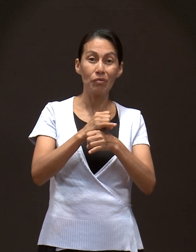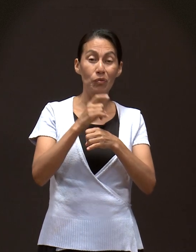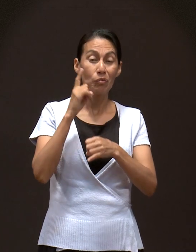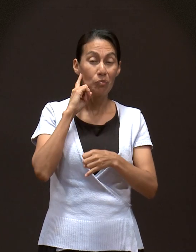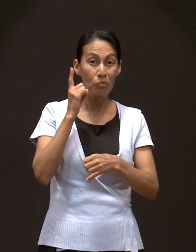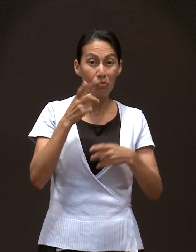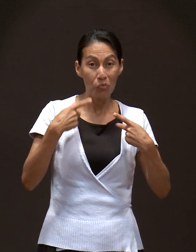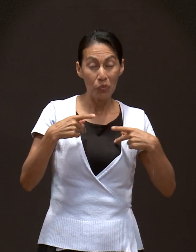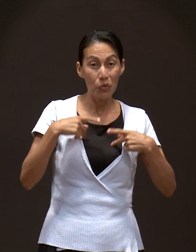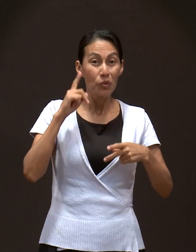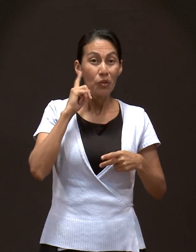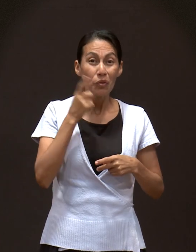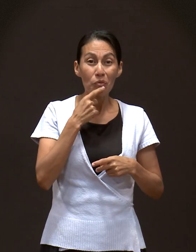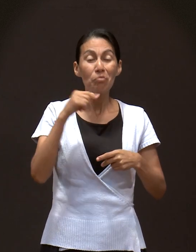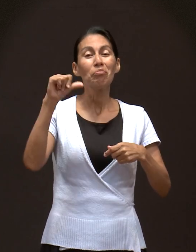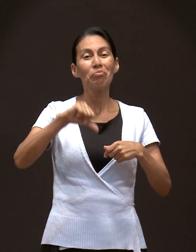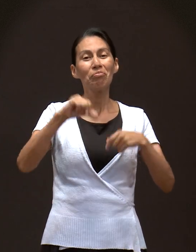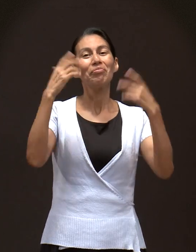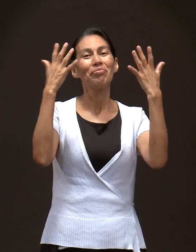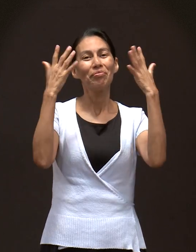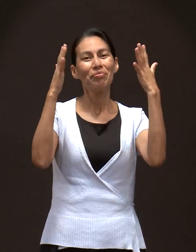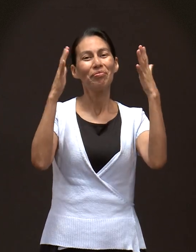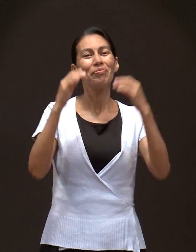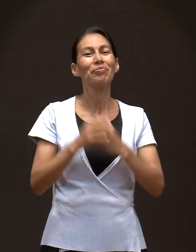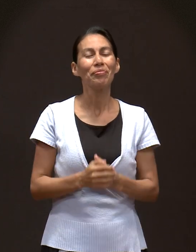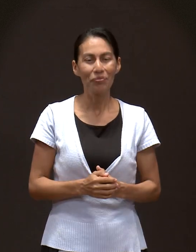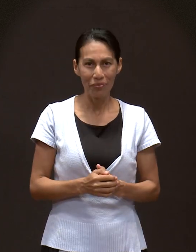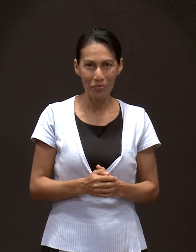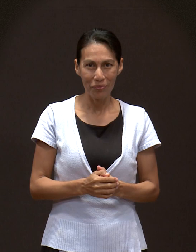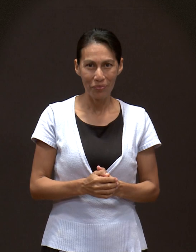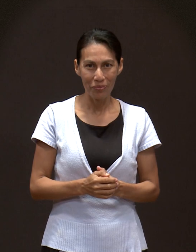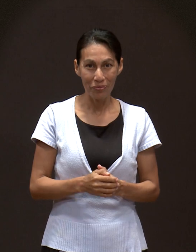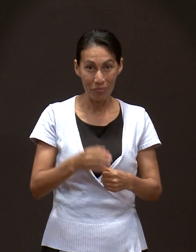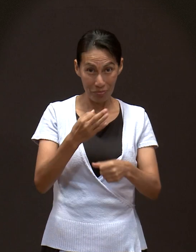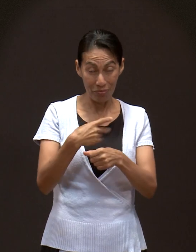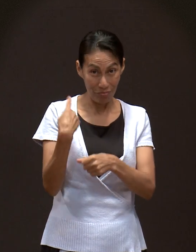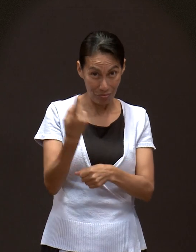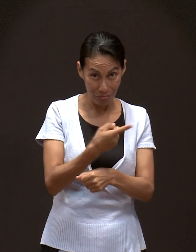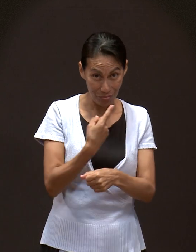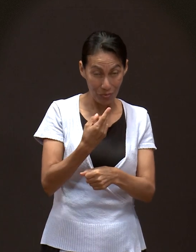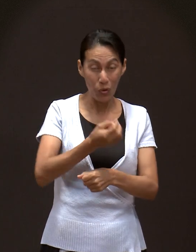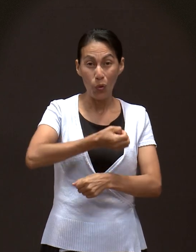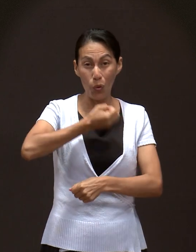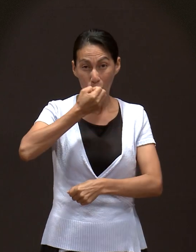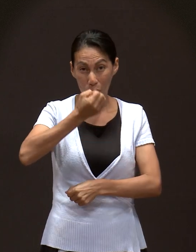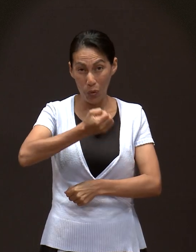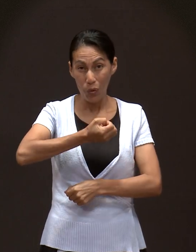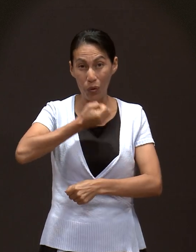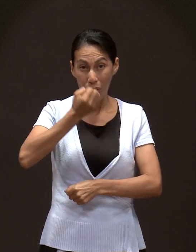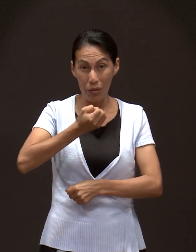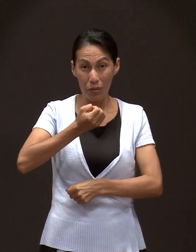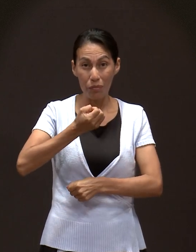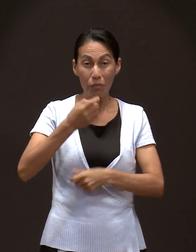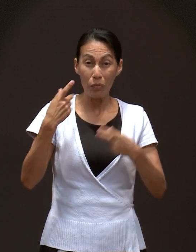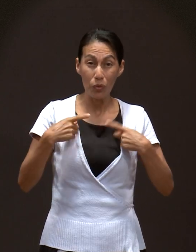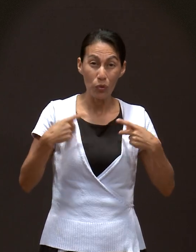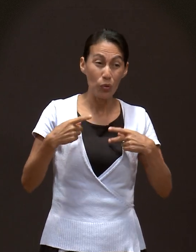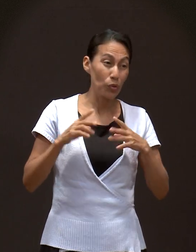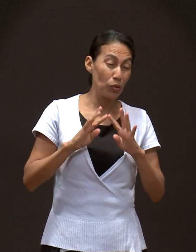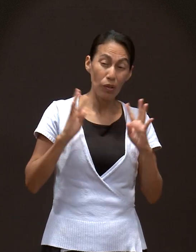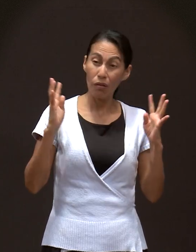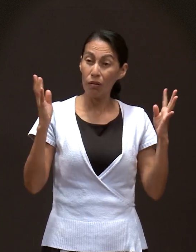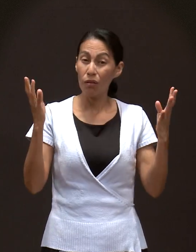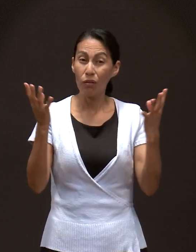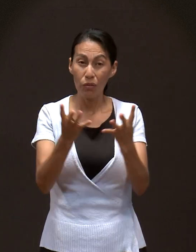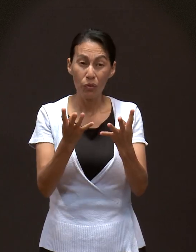festejando pues el día de esta comunidad y vamos a orar para que de alguna